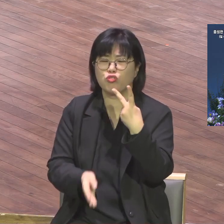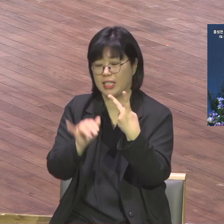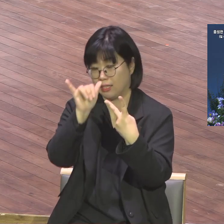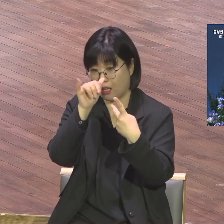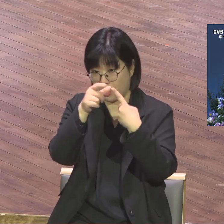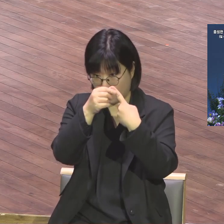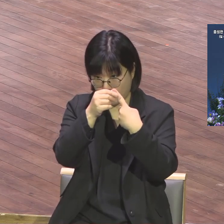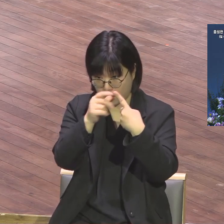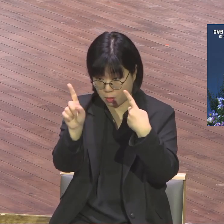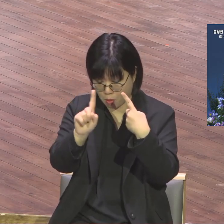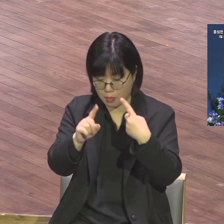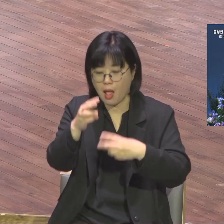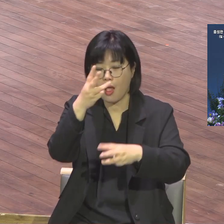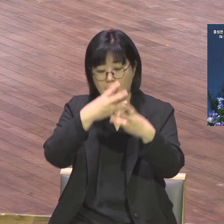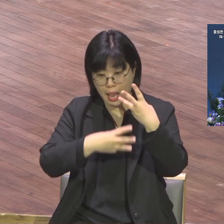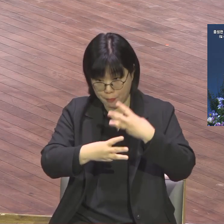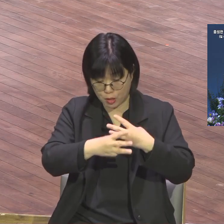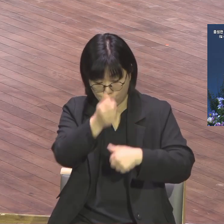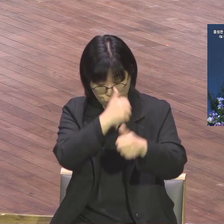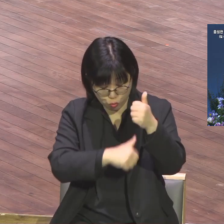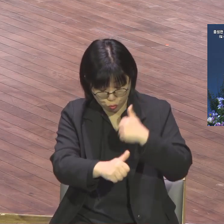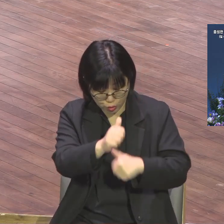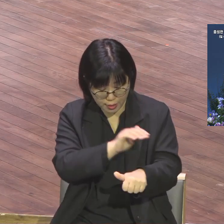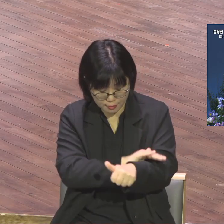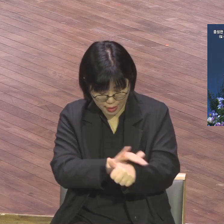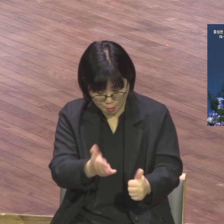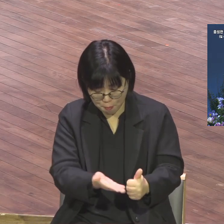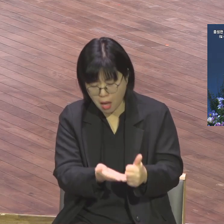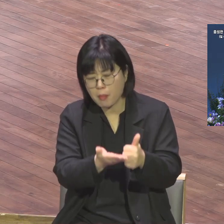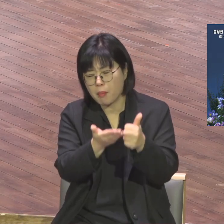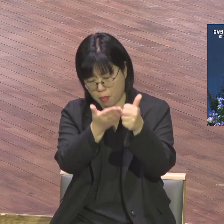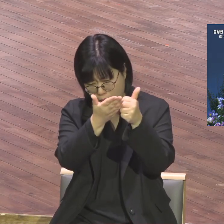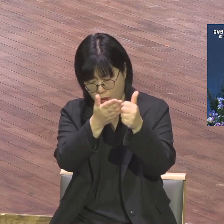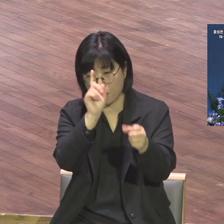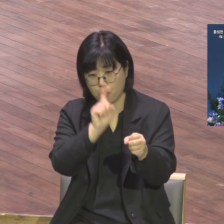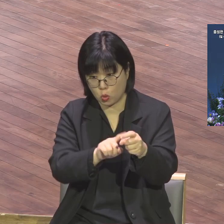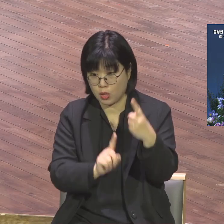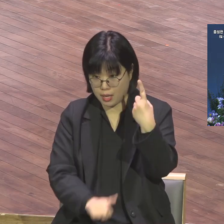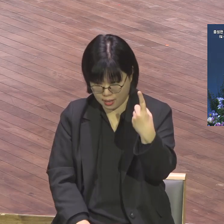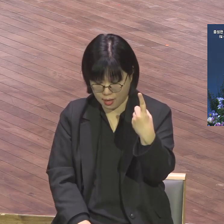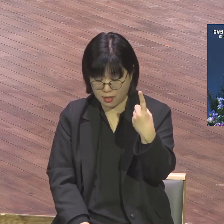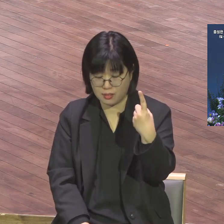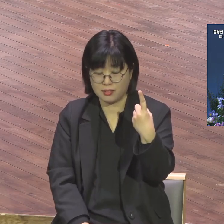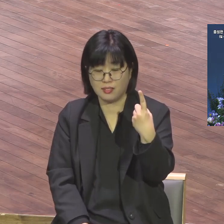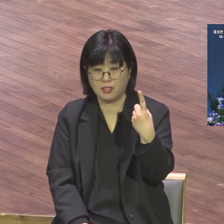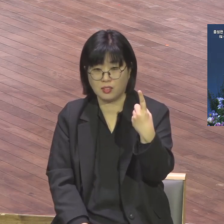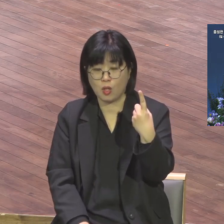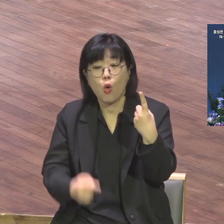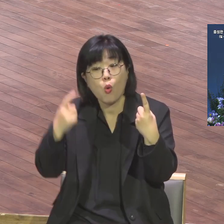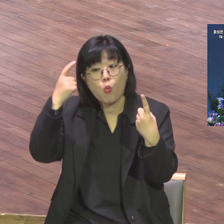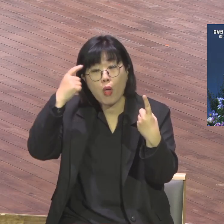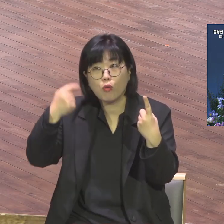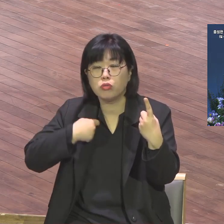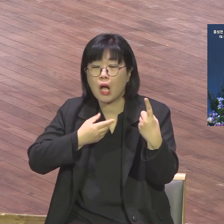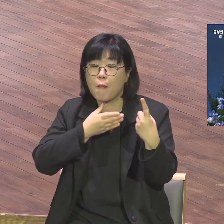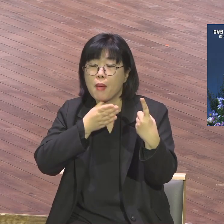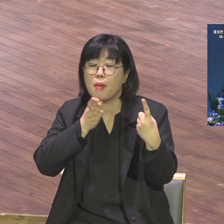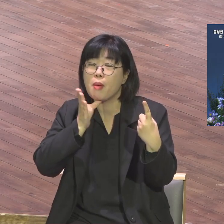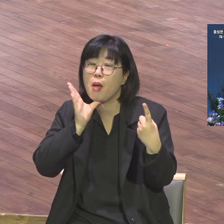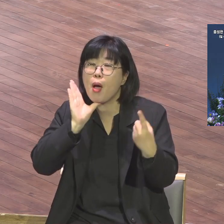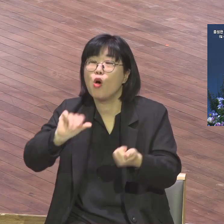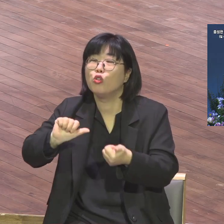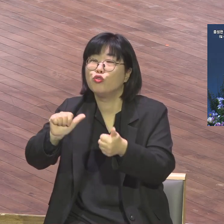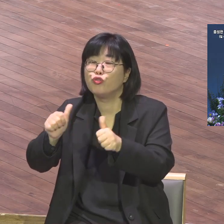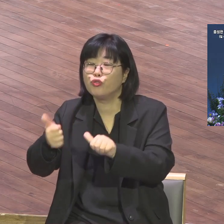계속 전달하도록 우리가 가고 없어도 계속 이 자리에서 끊임없이 2, 3, 7달 5천족, 지역민족, 세모마